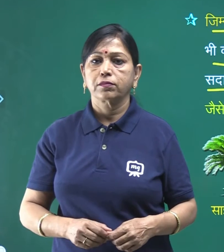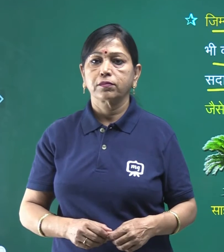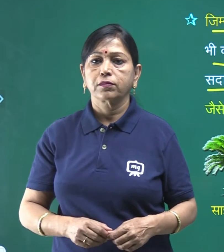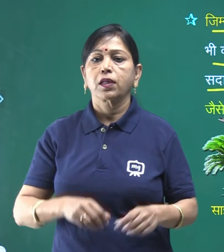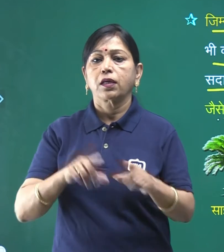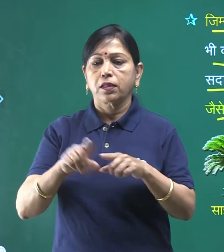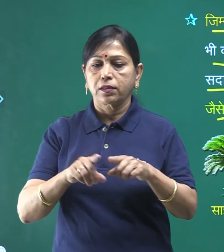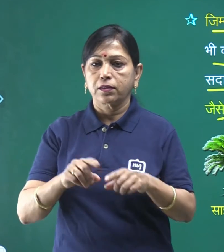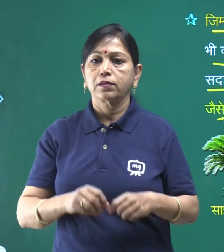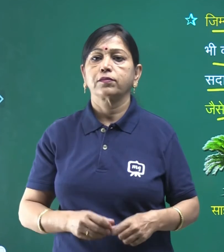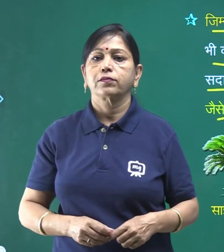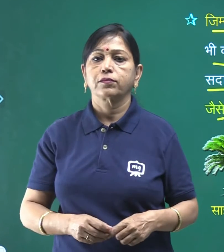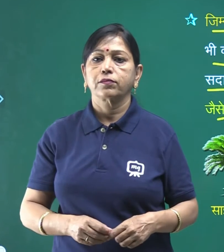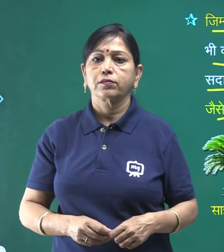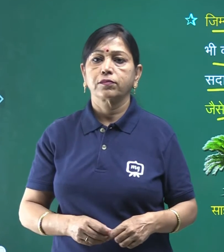जैसे